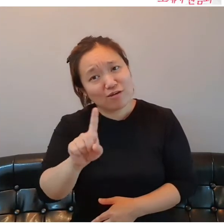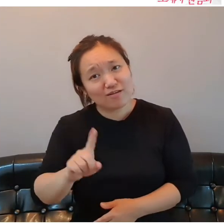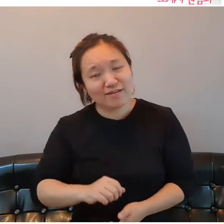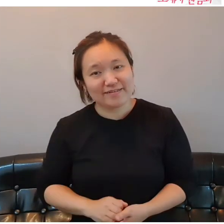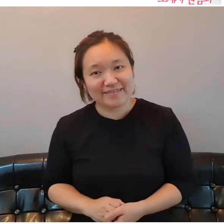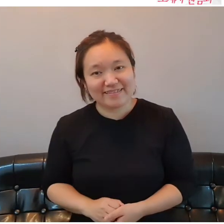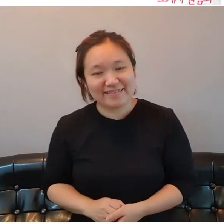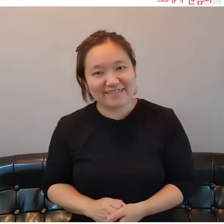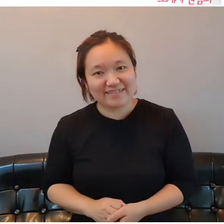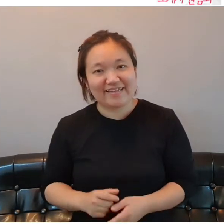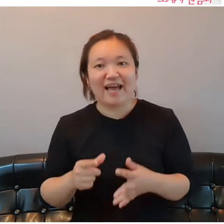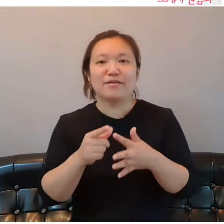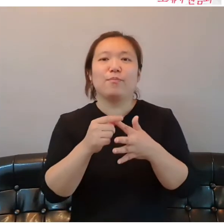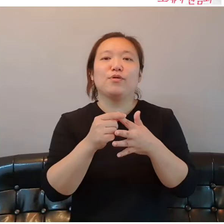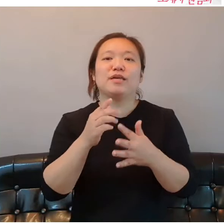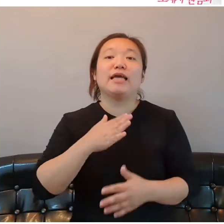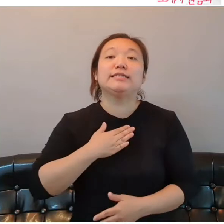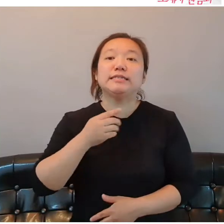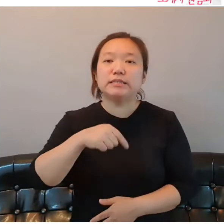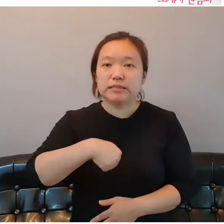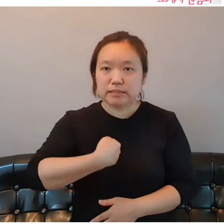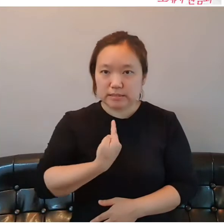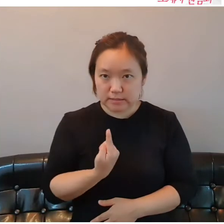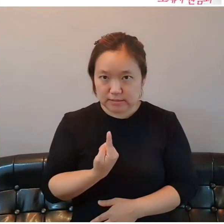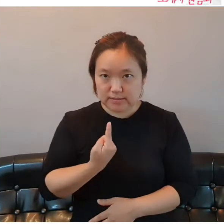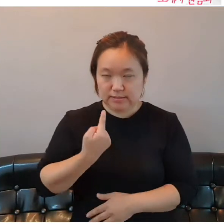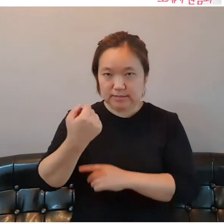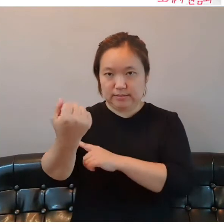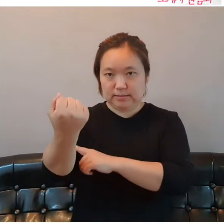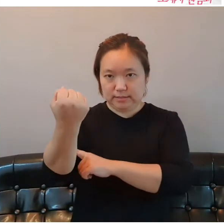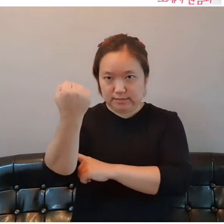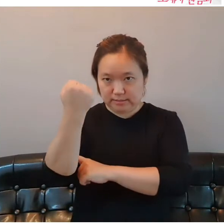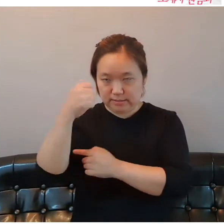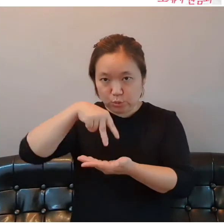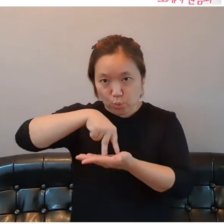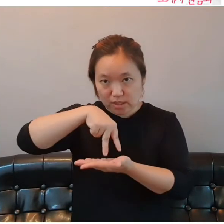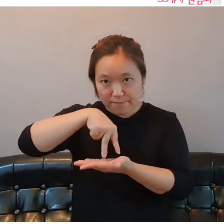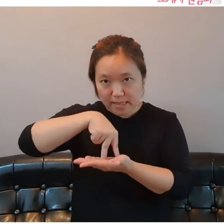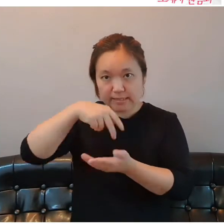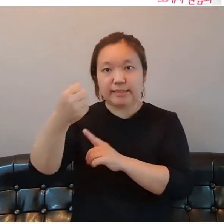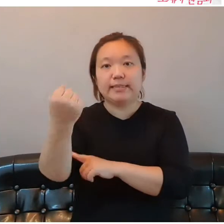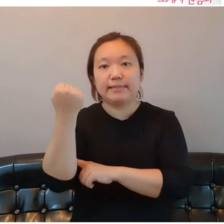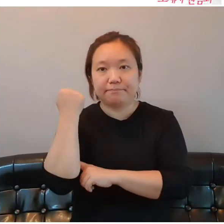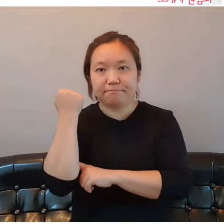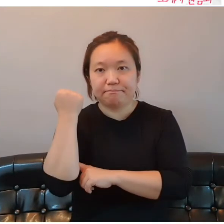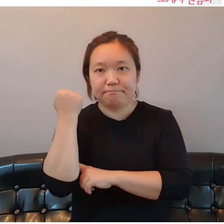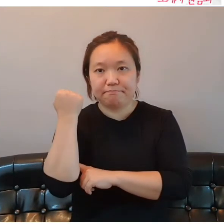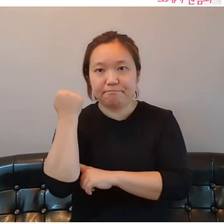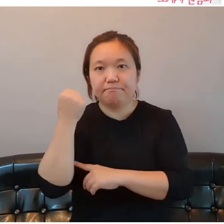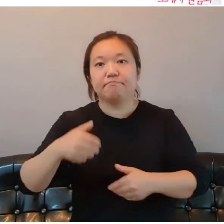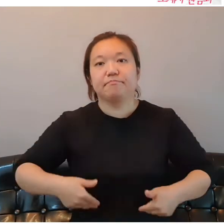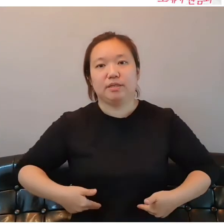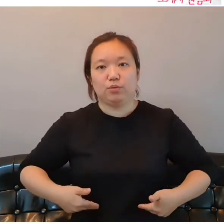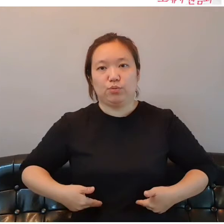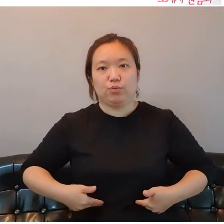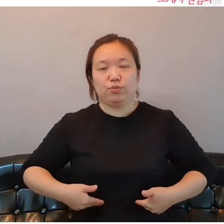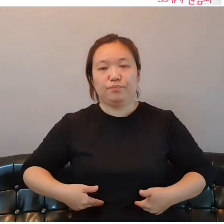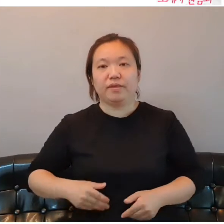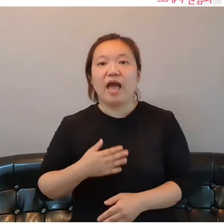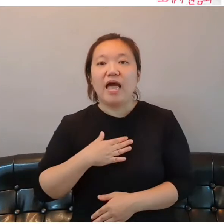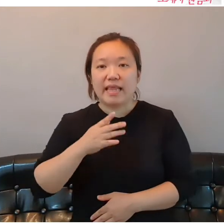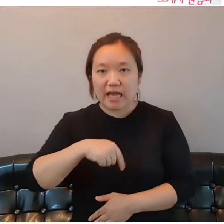번째는요, 자생력을 갖는 거예요. 스스로 살아가는 힘이 없는 데서 자꾸 문제가